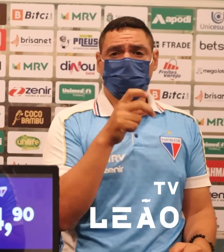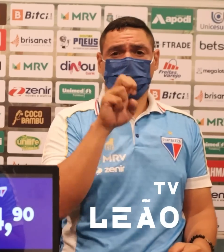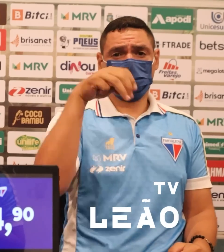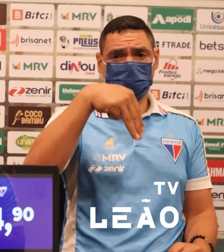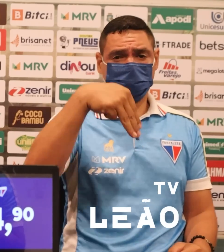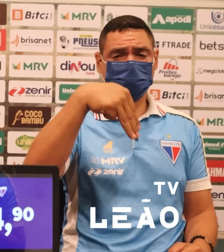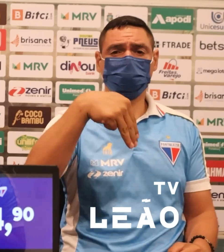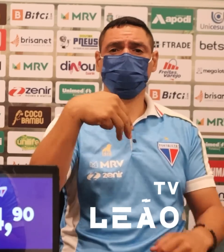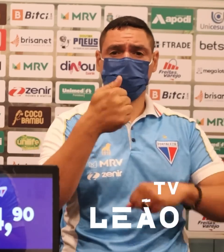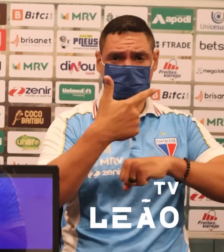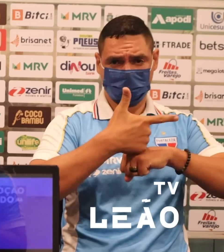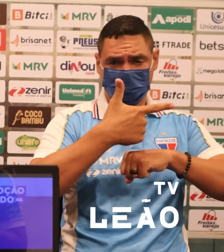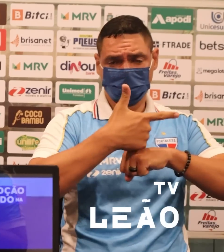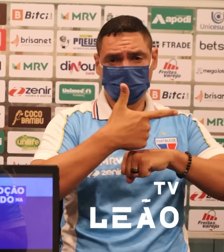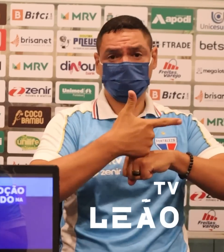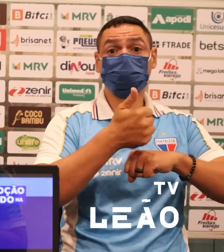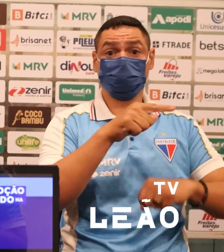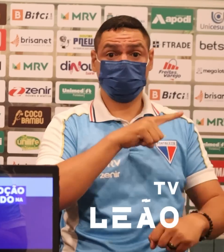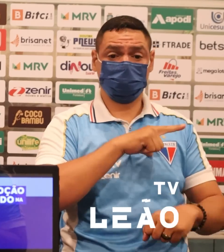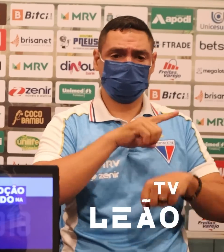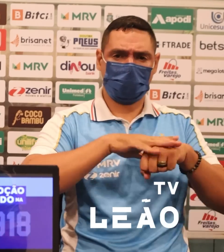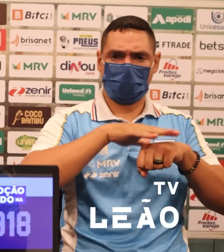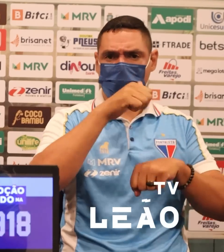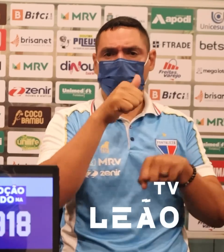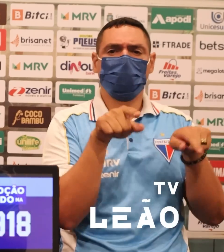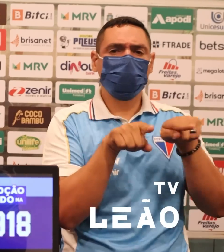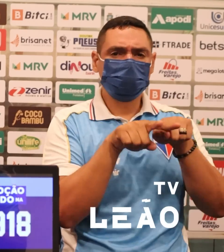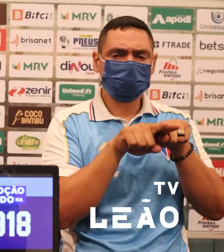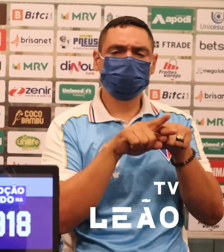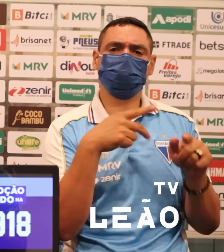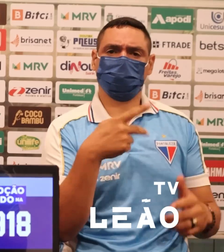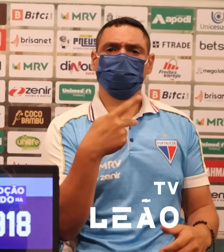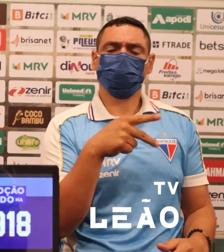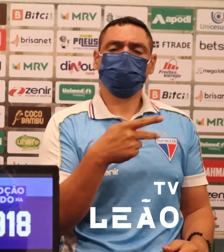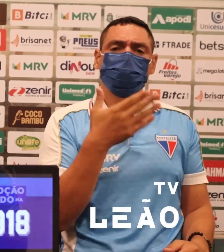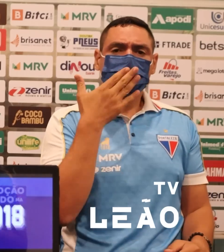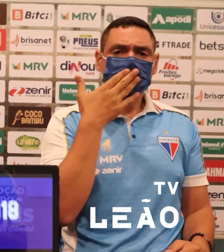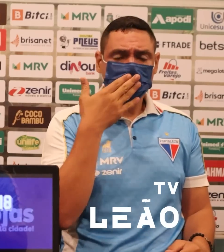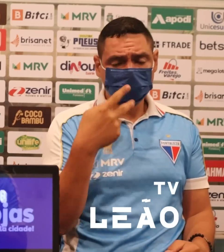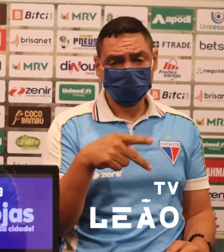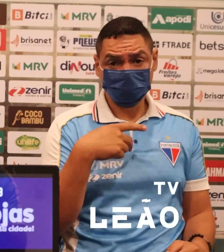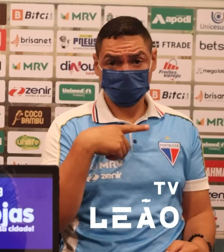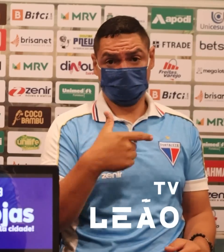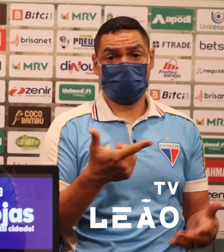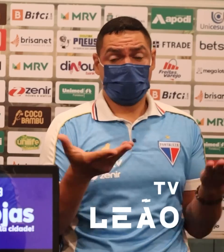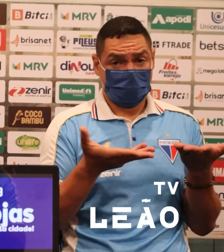del segundo tiempo fue la mejor producción de Chimi en esta partida.